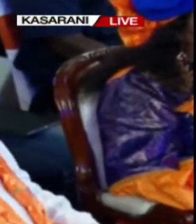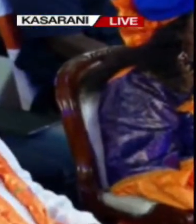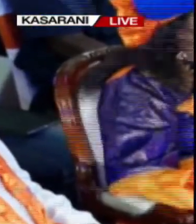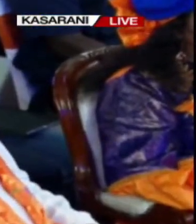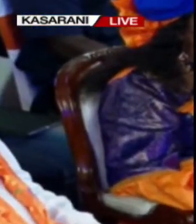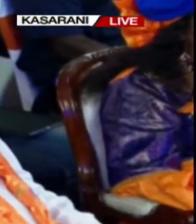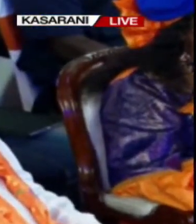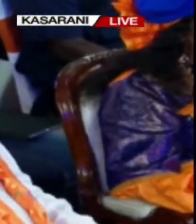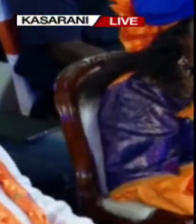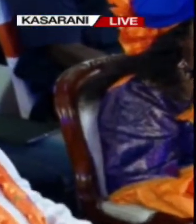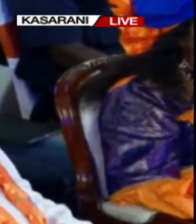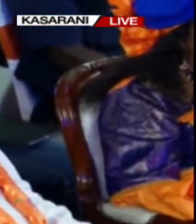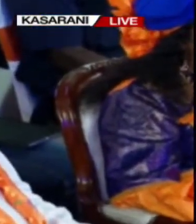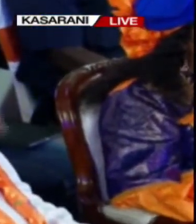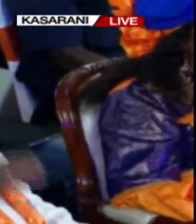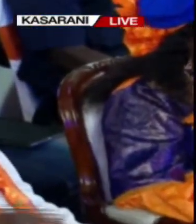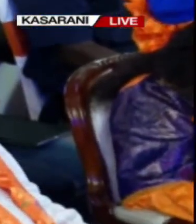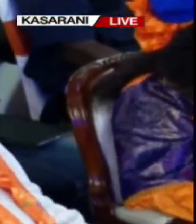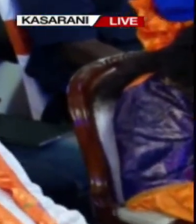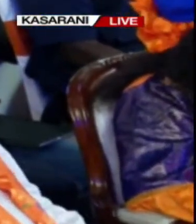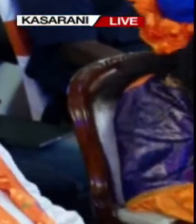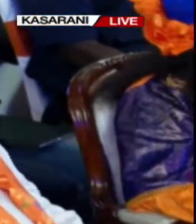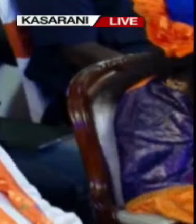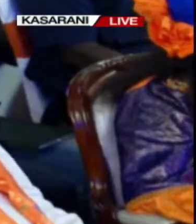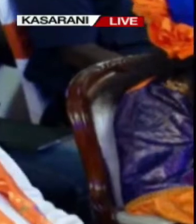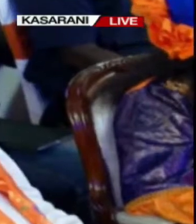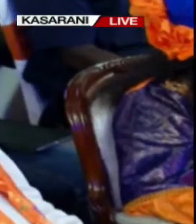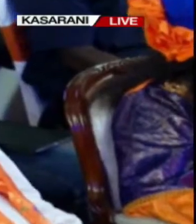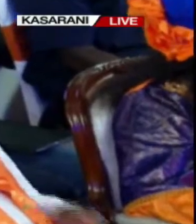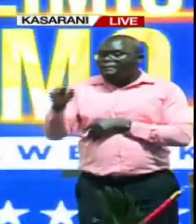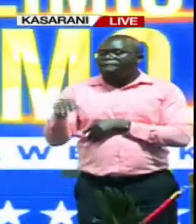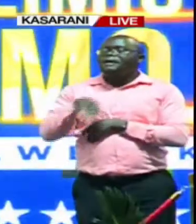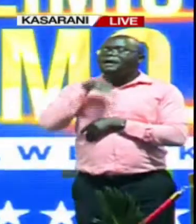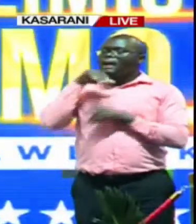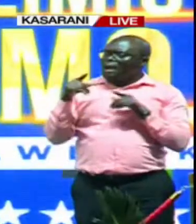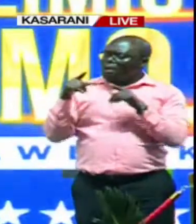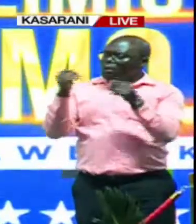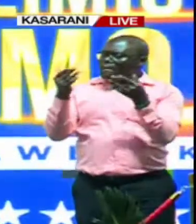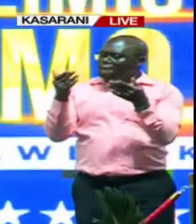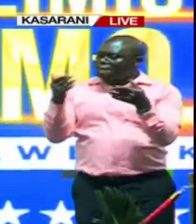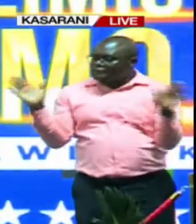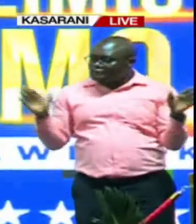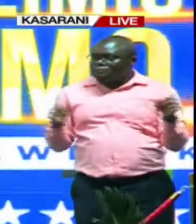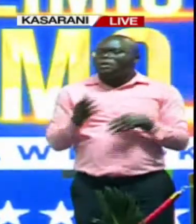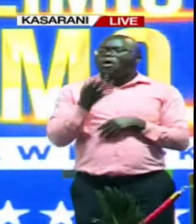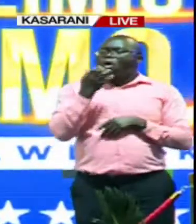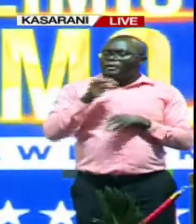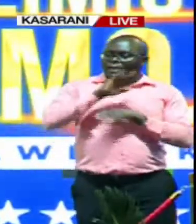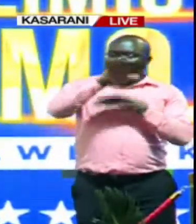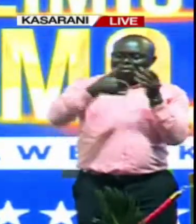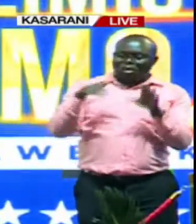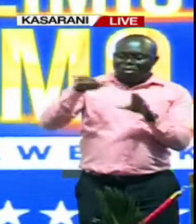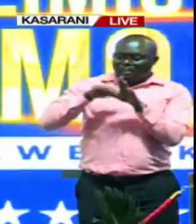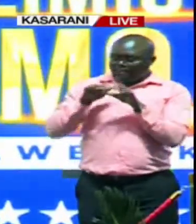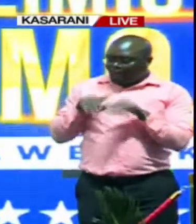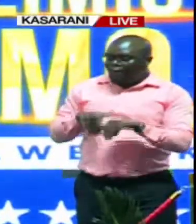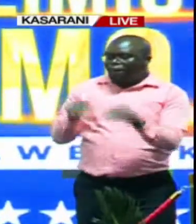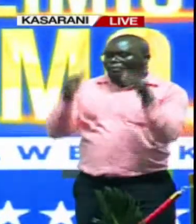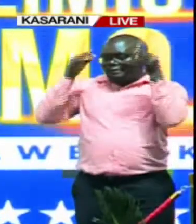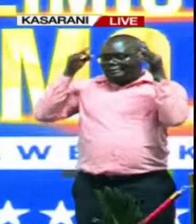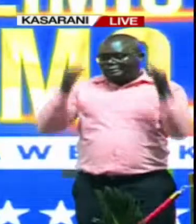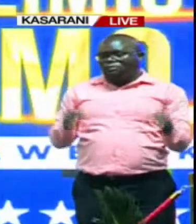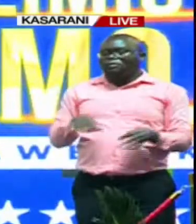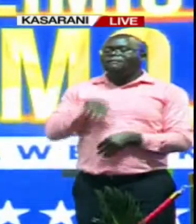signature yao. Kama umesema, ODM wote wanafuata.